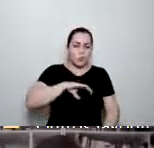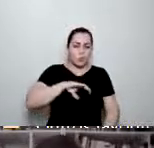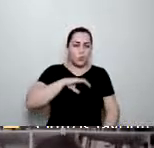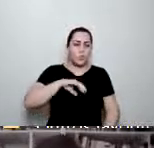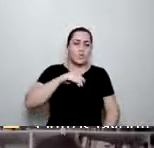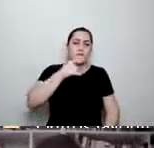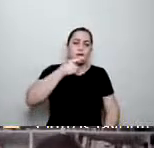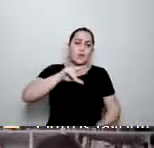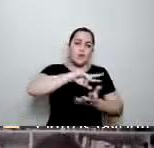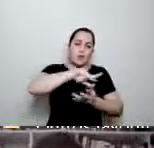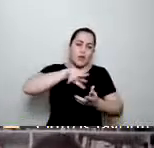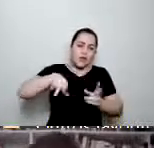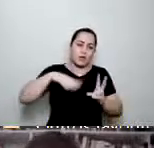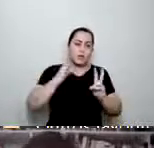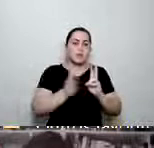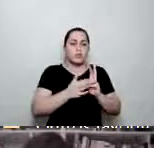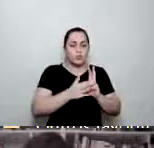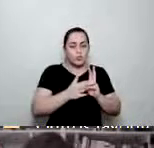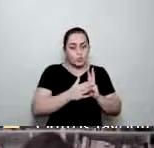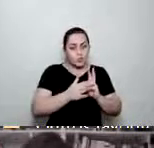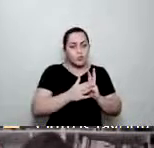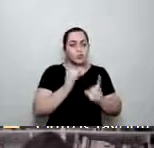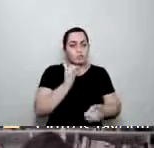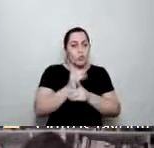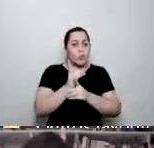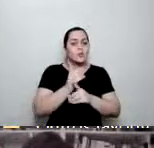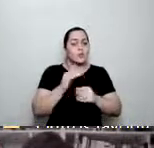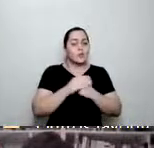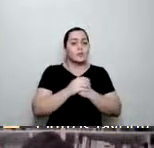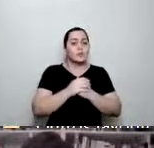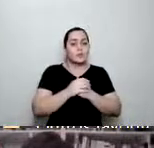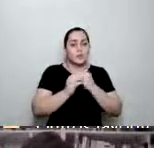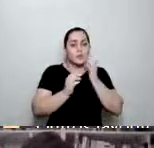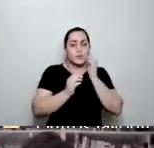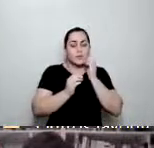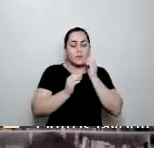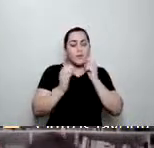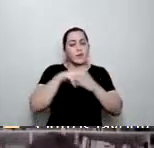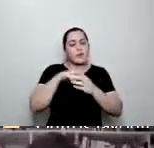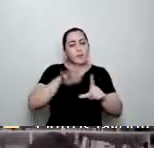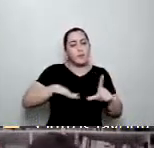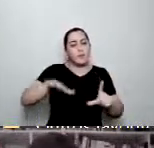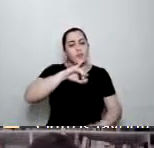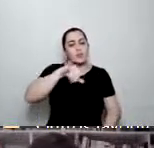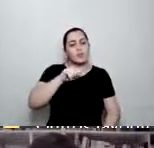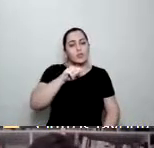diversas línguas indígenas ao seu dispor aqui por meio da plataforma Japim.